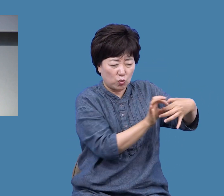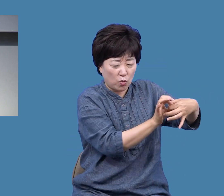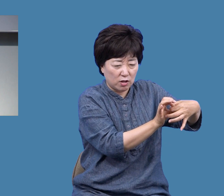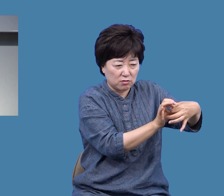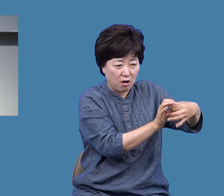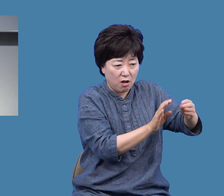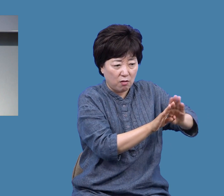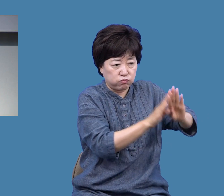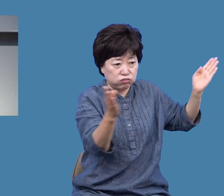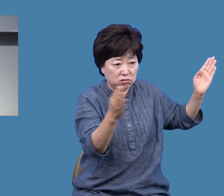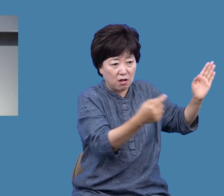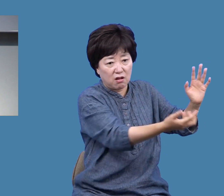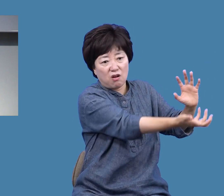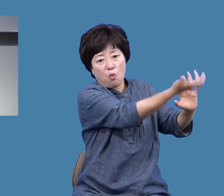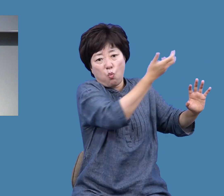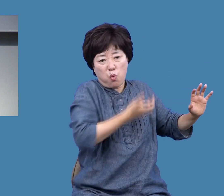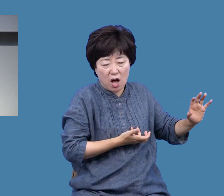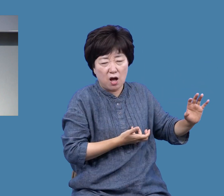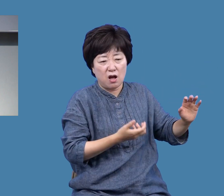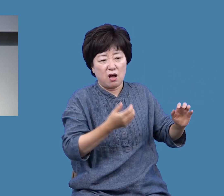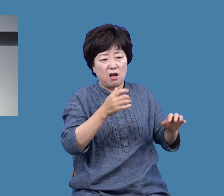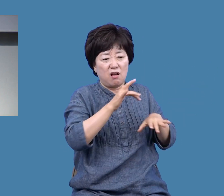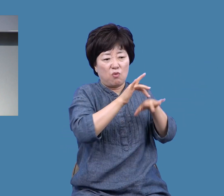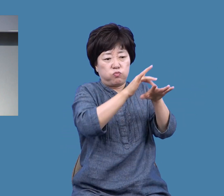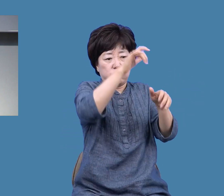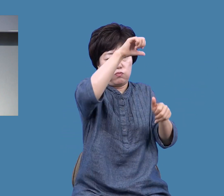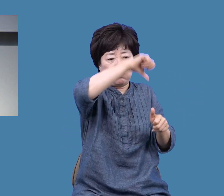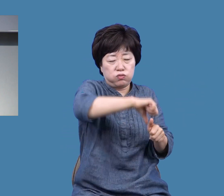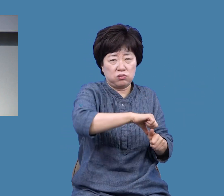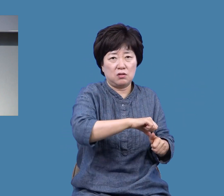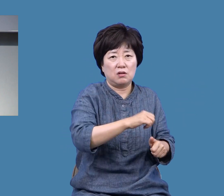거예요. 지금 그 얘기를 하는 거잖아요.